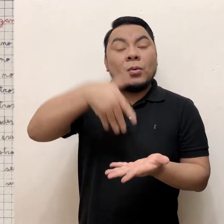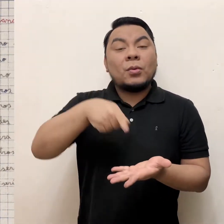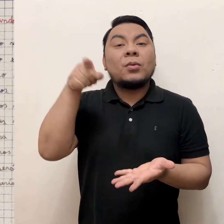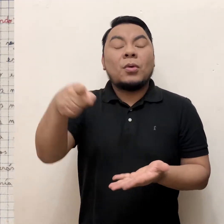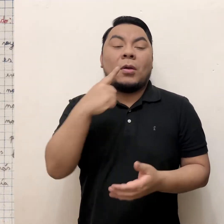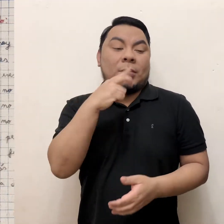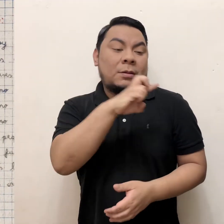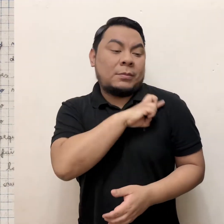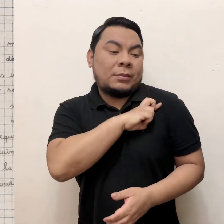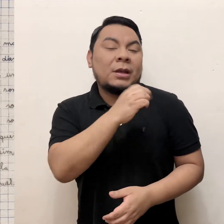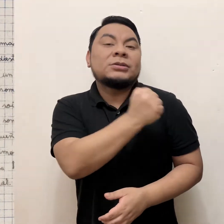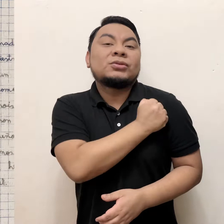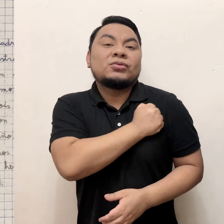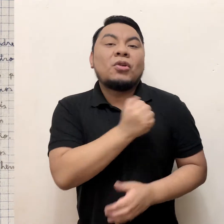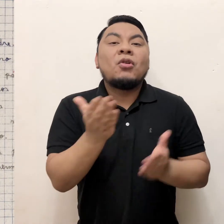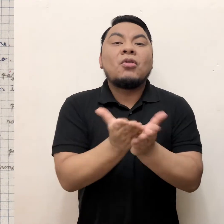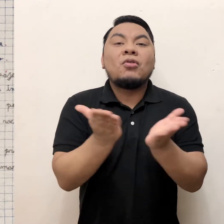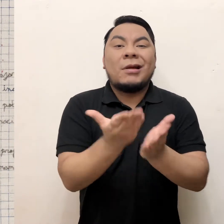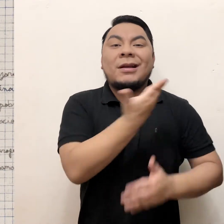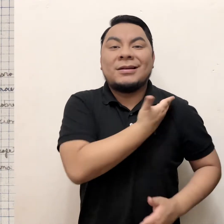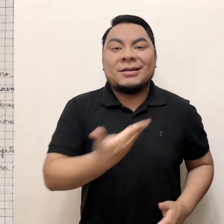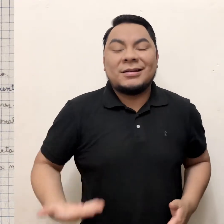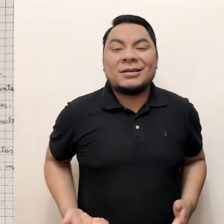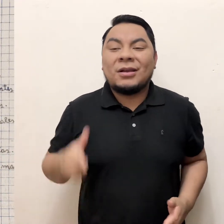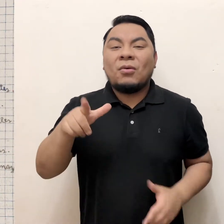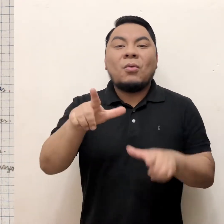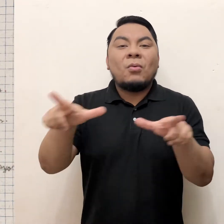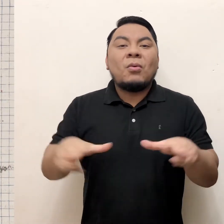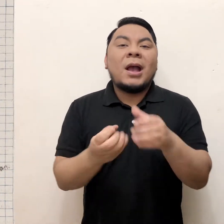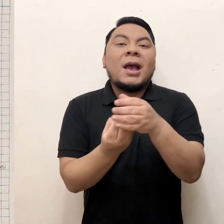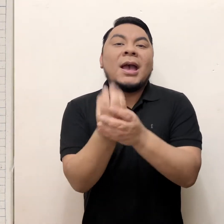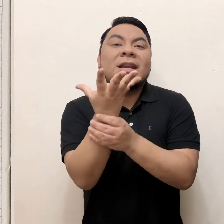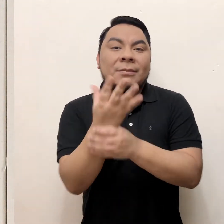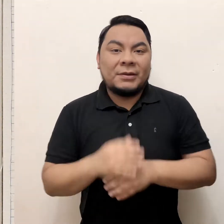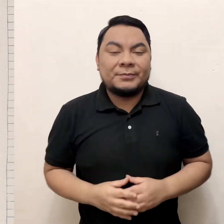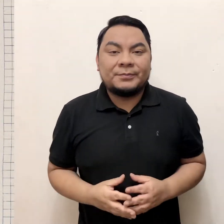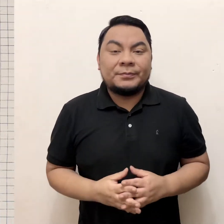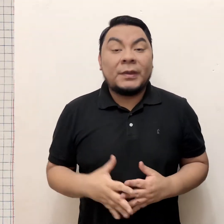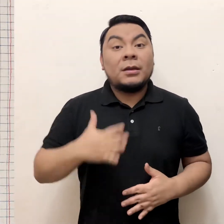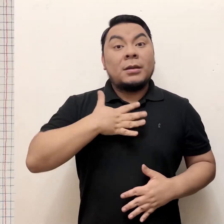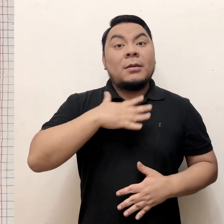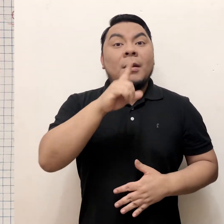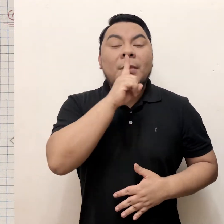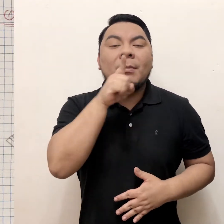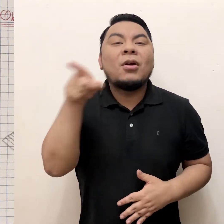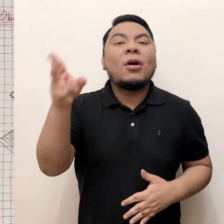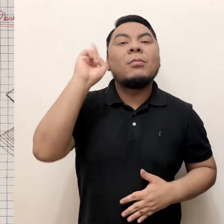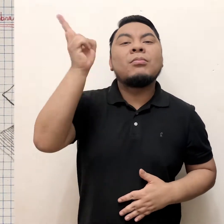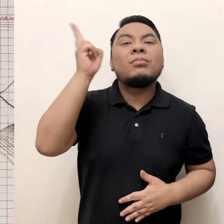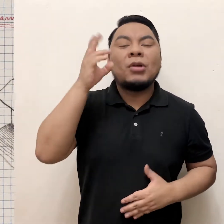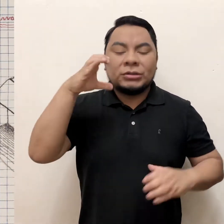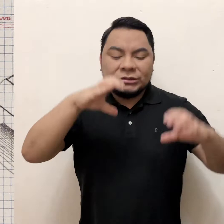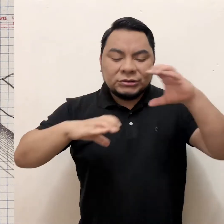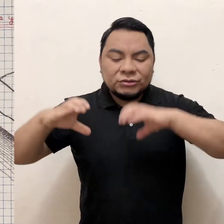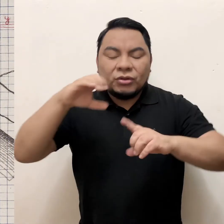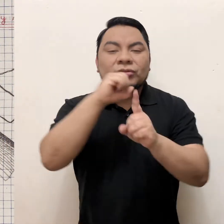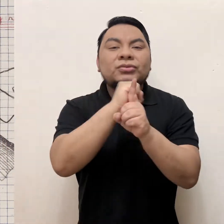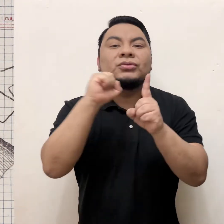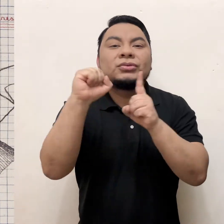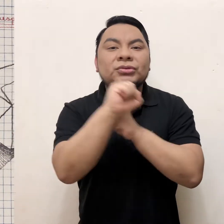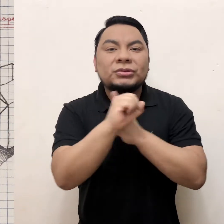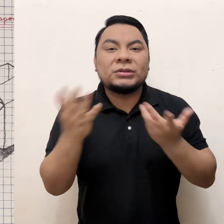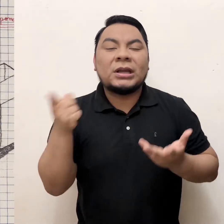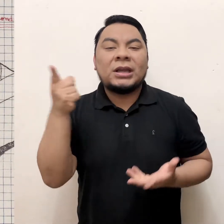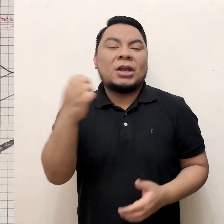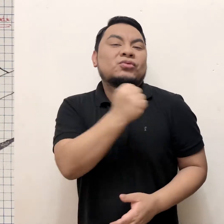secundaria en colegios estatales en la ciudad de Arequipa. Mi padre fue profesor de ciencias sociales de nivel